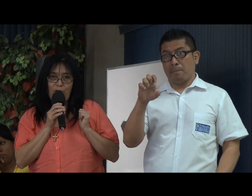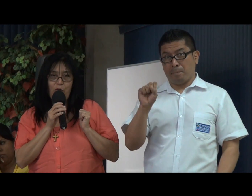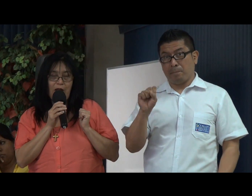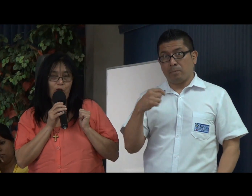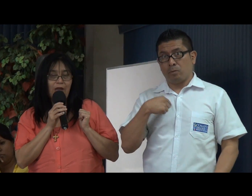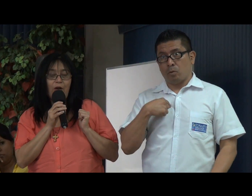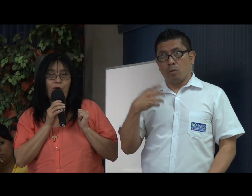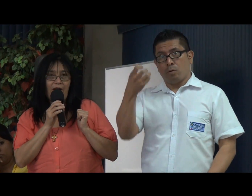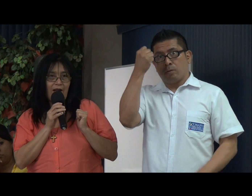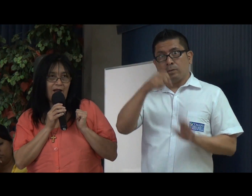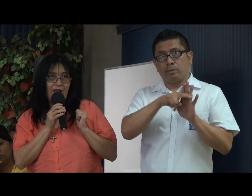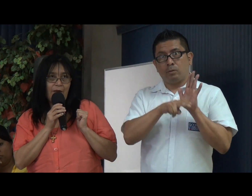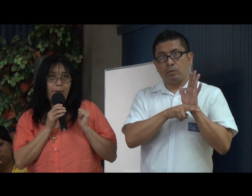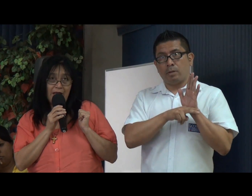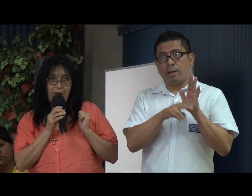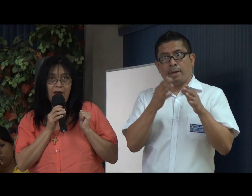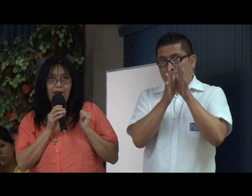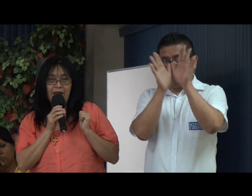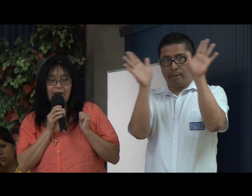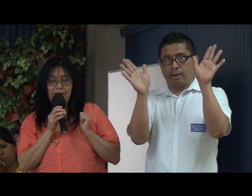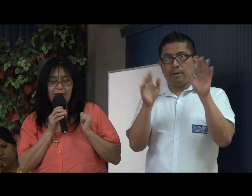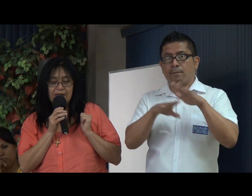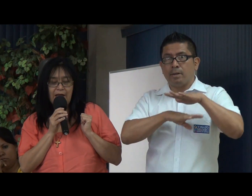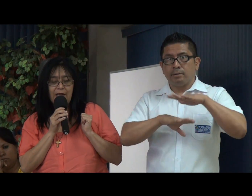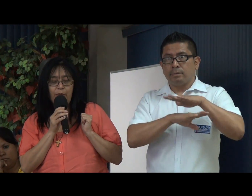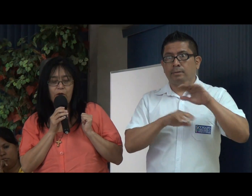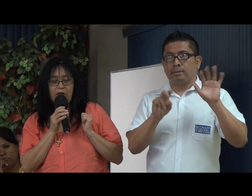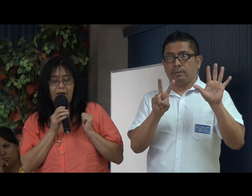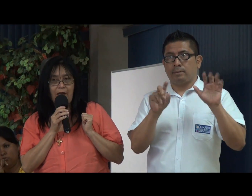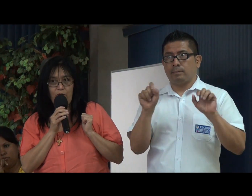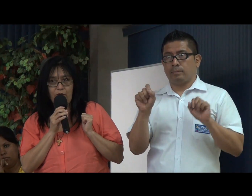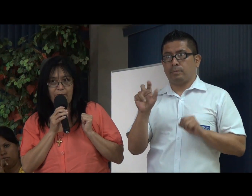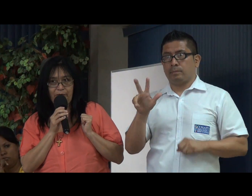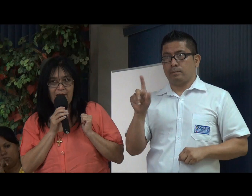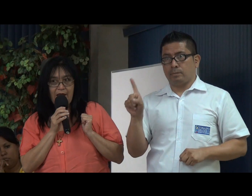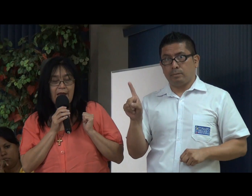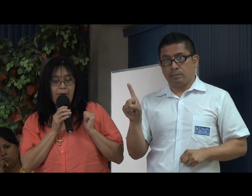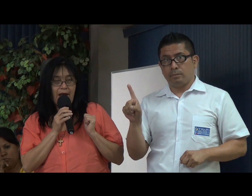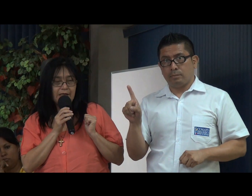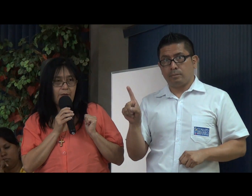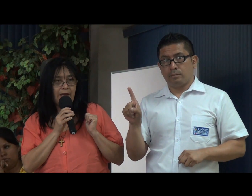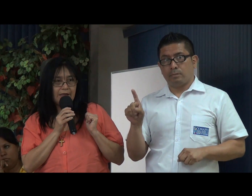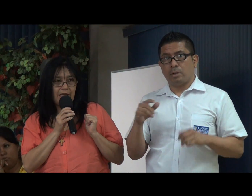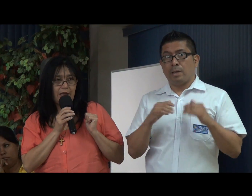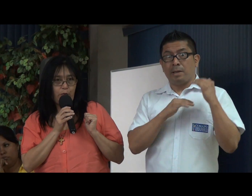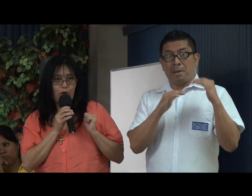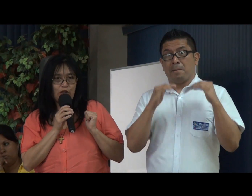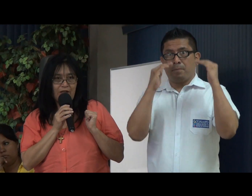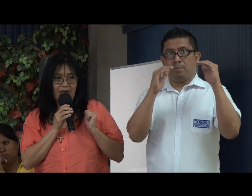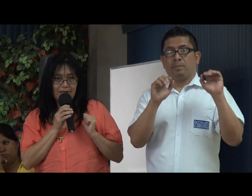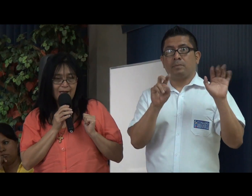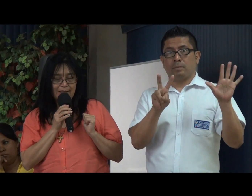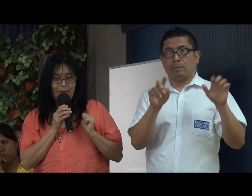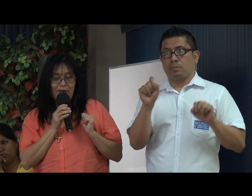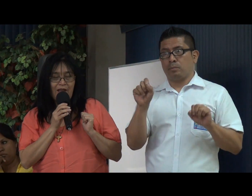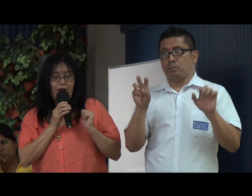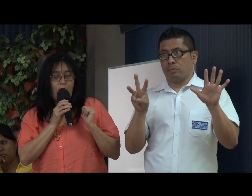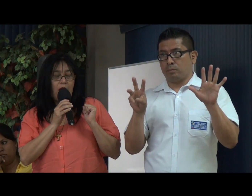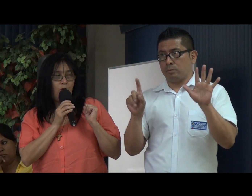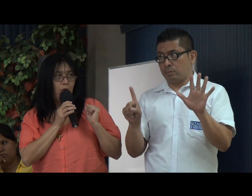una nota global mínima de 7.31 y máxima de 7.86. En un